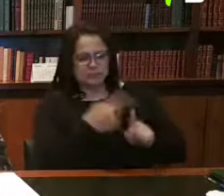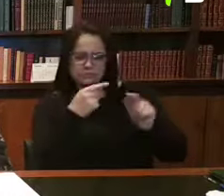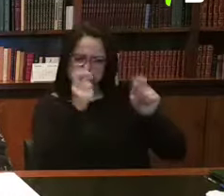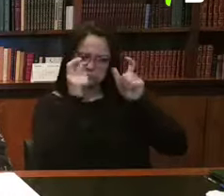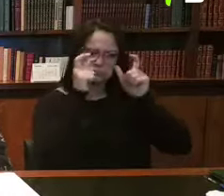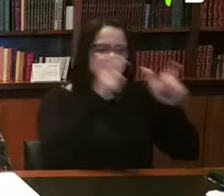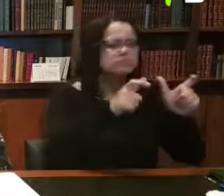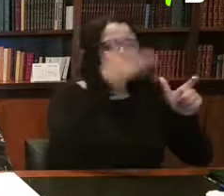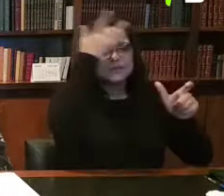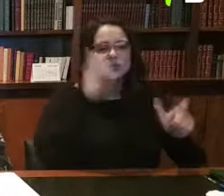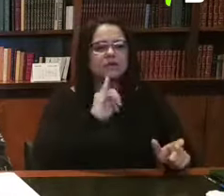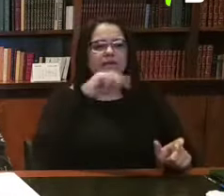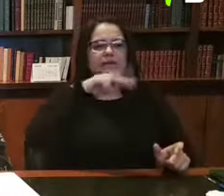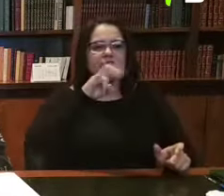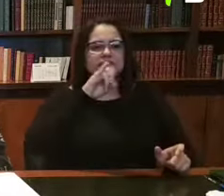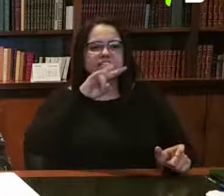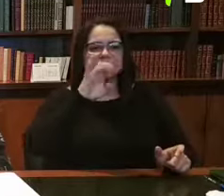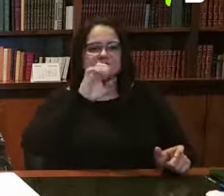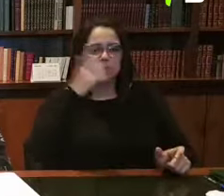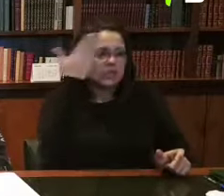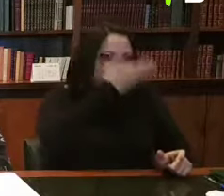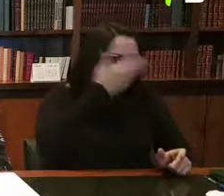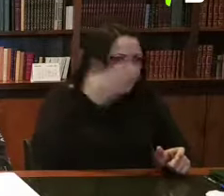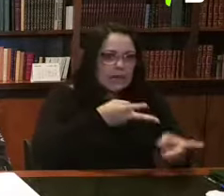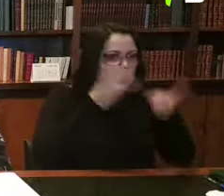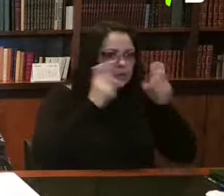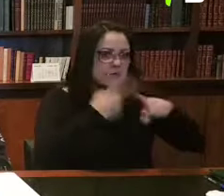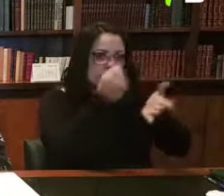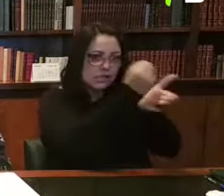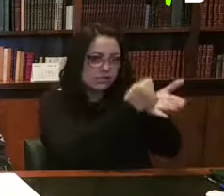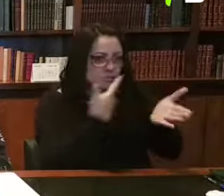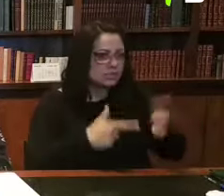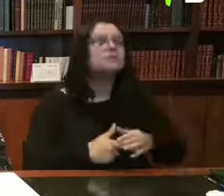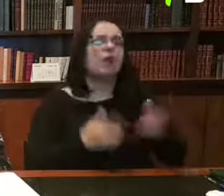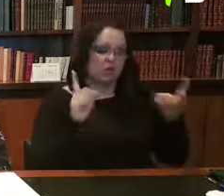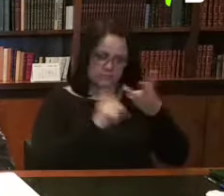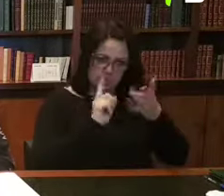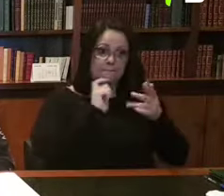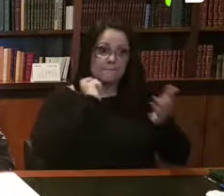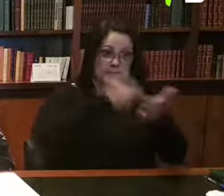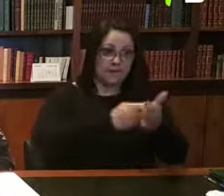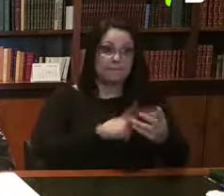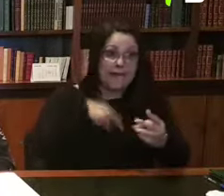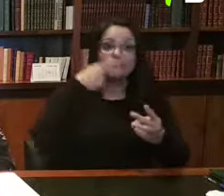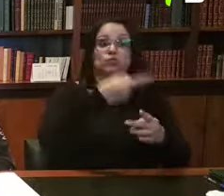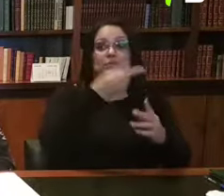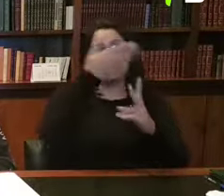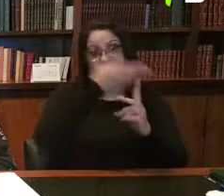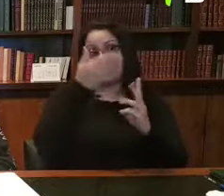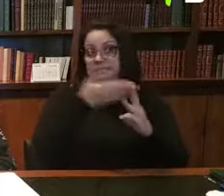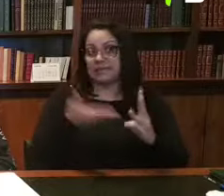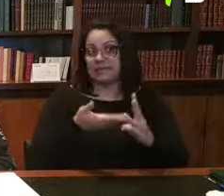estamos agora no e aí tô pagando mais uma parcela de auxílio emergencial para